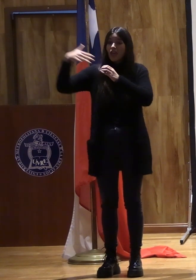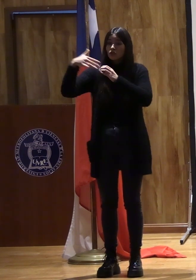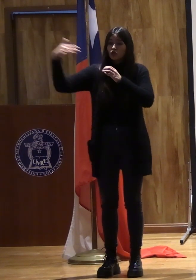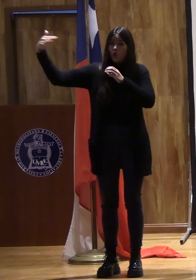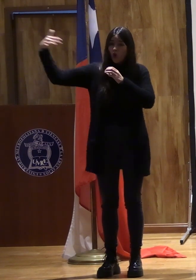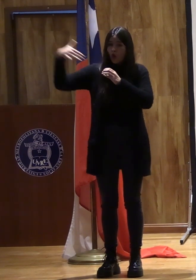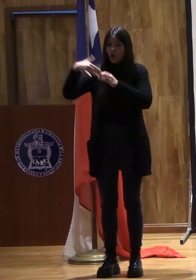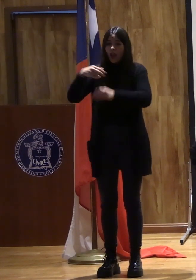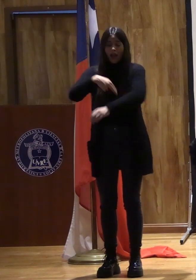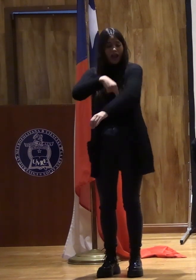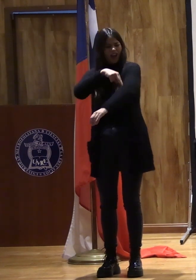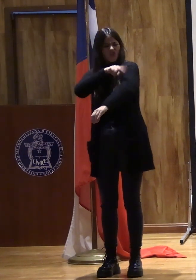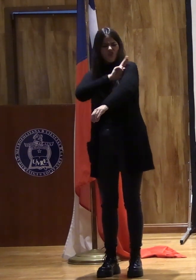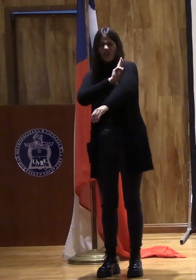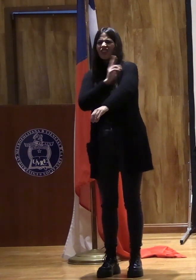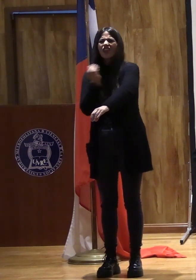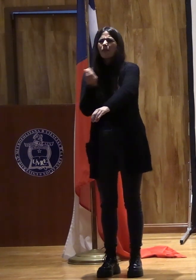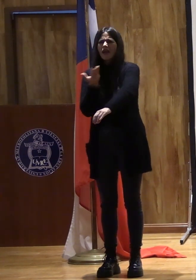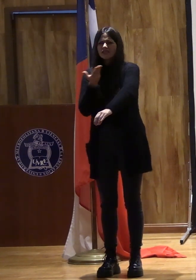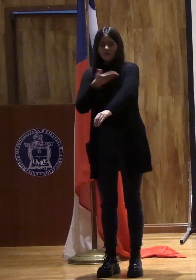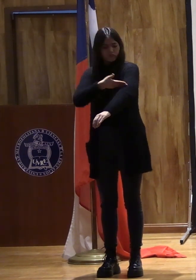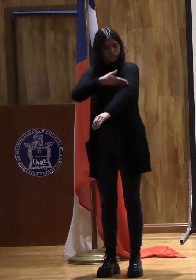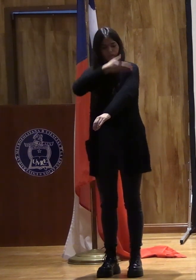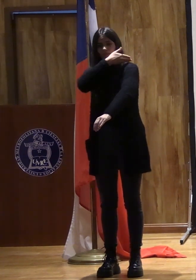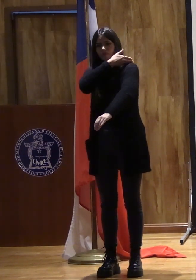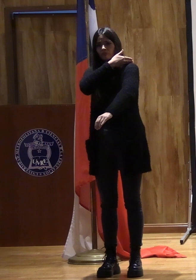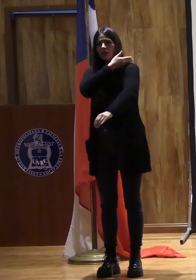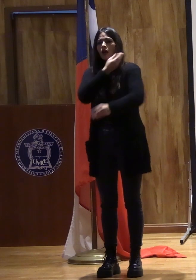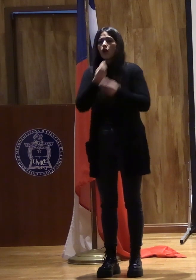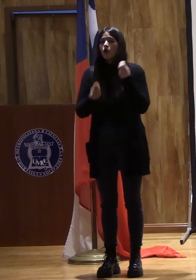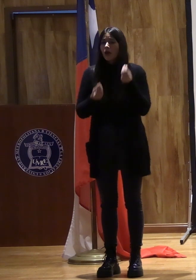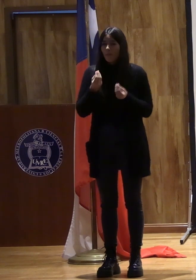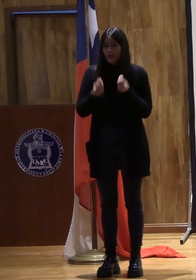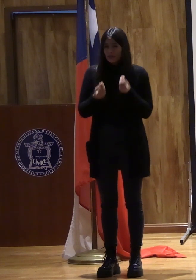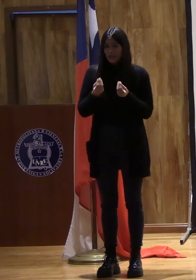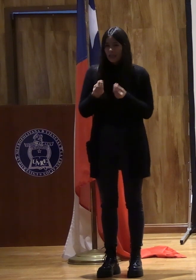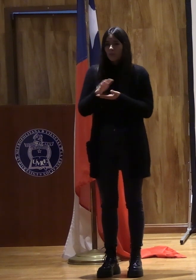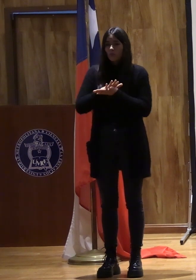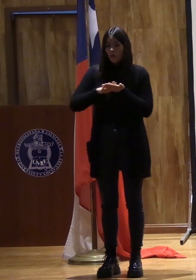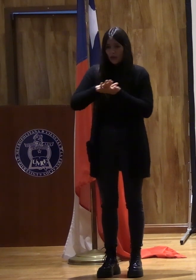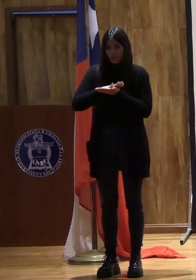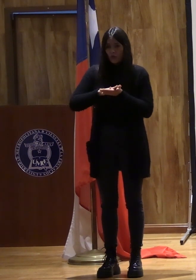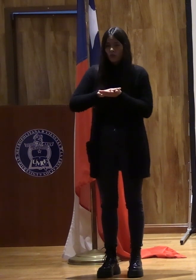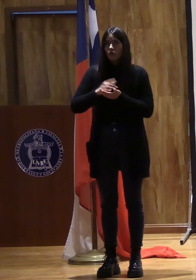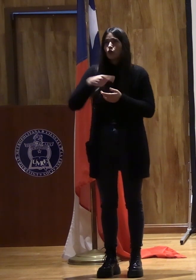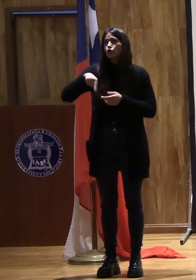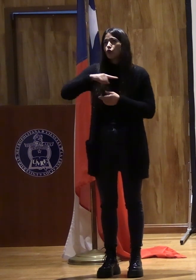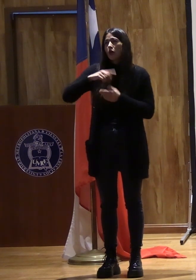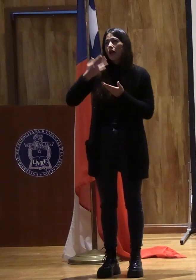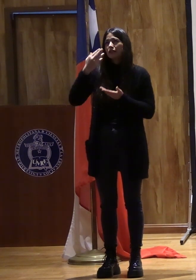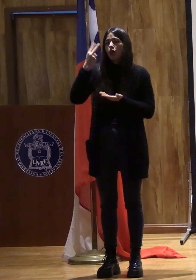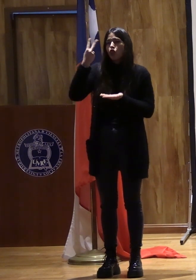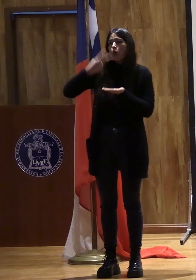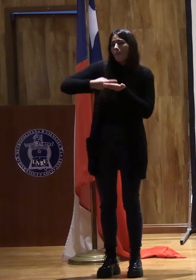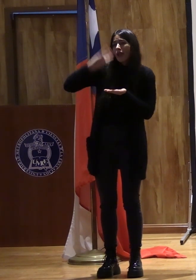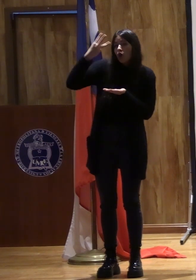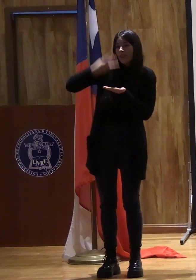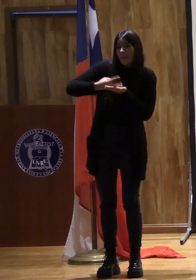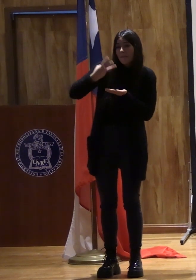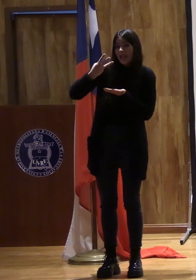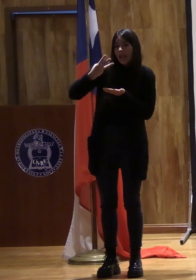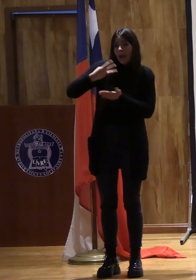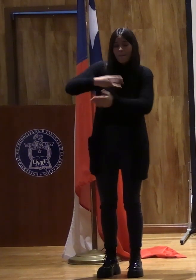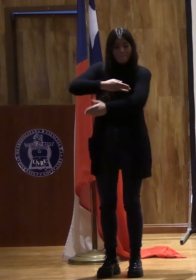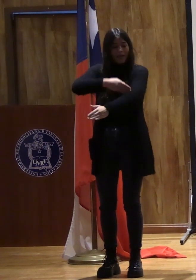confluyen en el norte de Chile el hecho de que si estamos a 2.000, 3.000 o 4.000 metros de